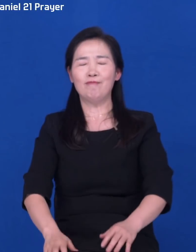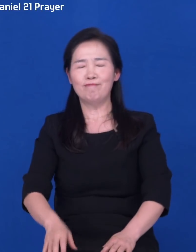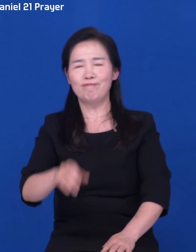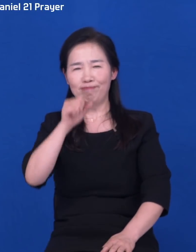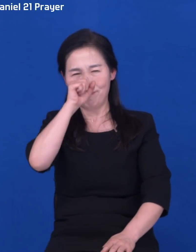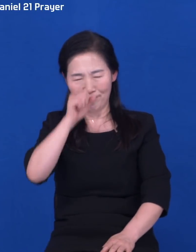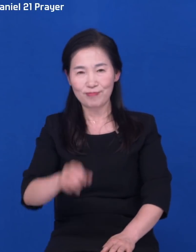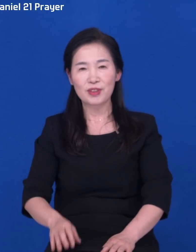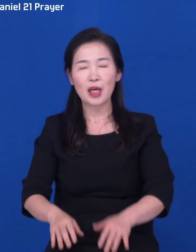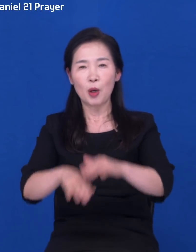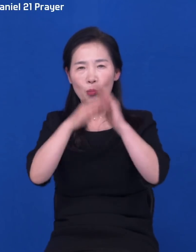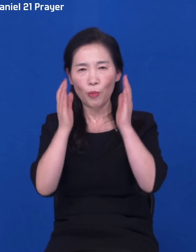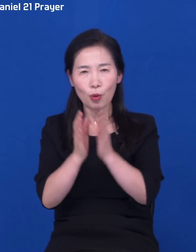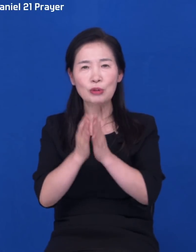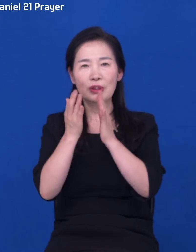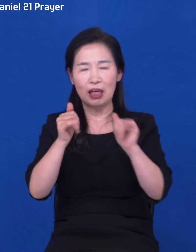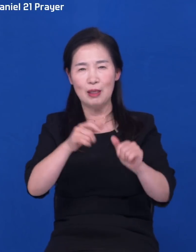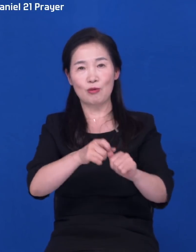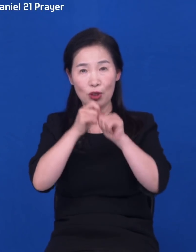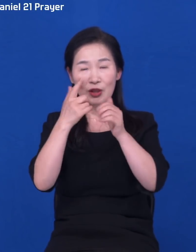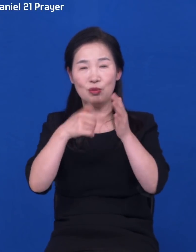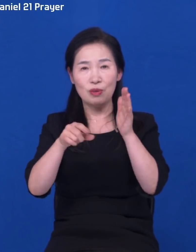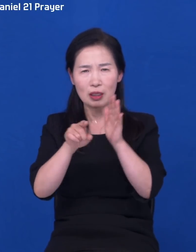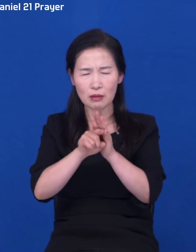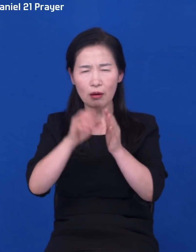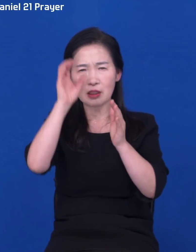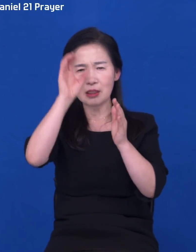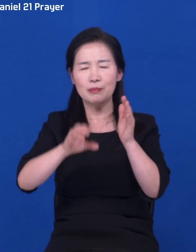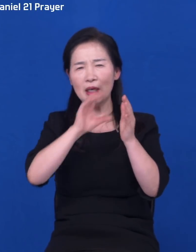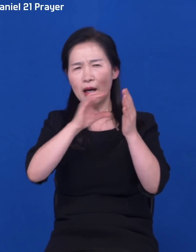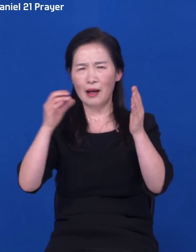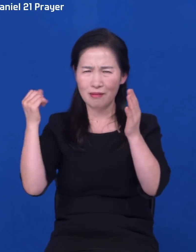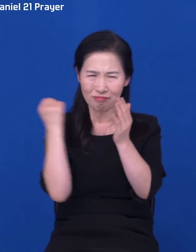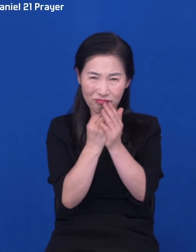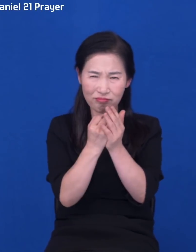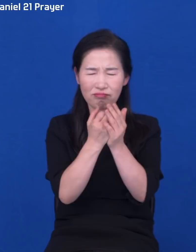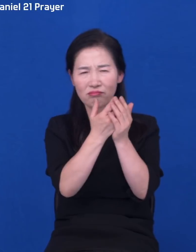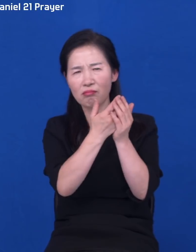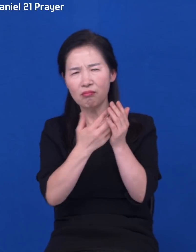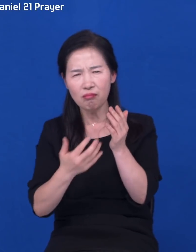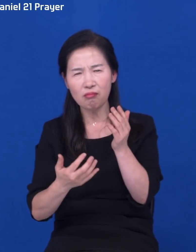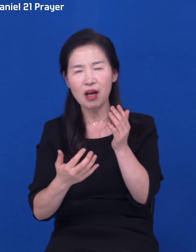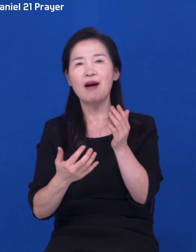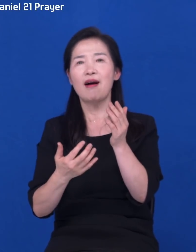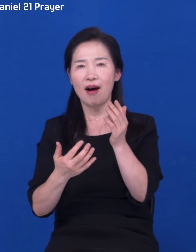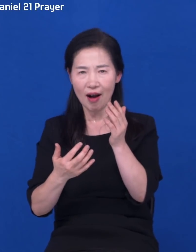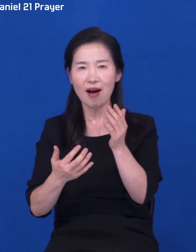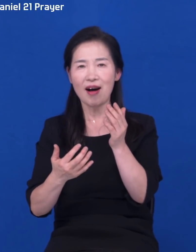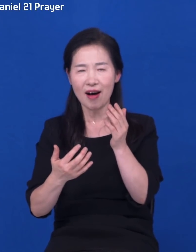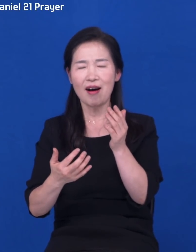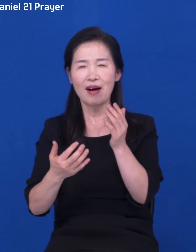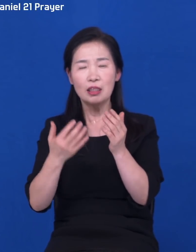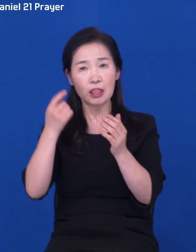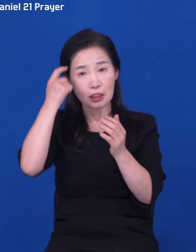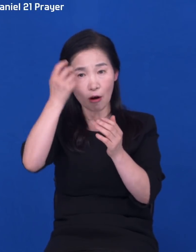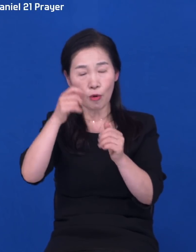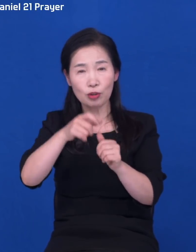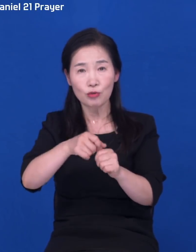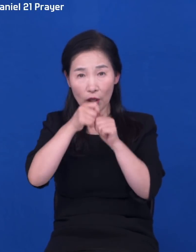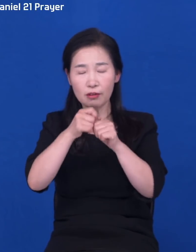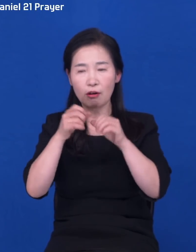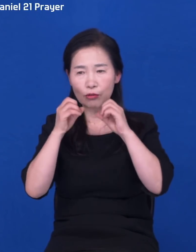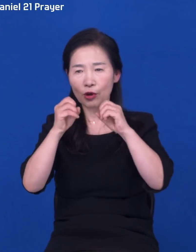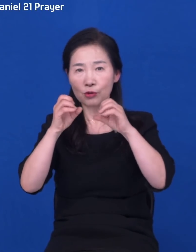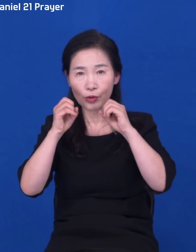위해서 여기서 십자가에 박히시고 이거를 선택하시고 오신 그분한테 가장 기쁘시게 드리는 건 영혼 구원. 전도하라는